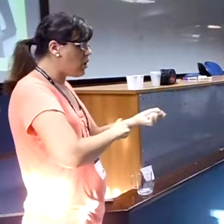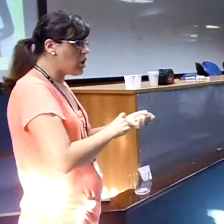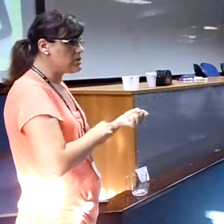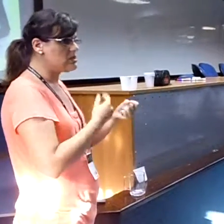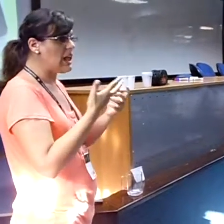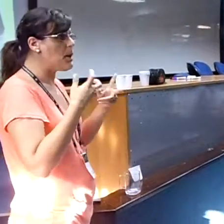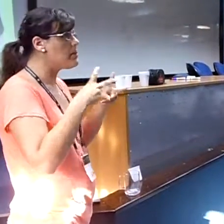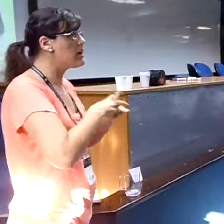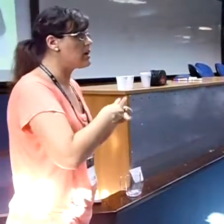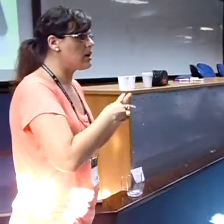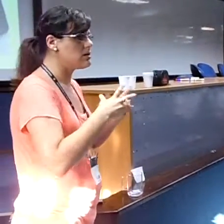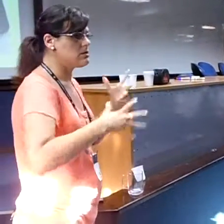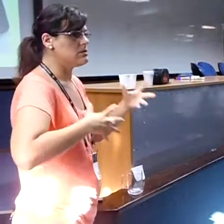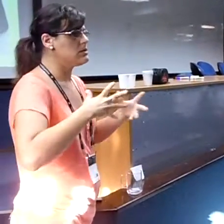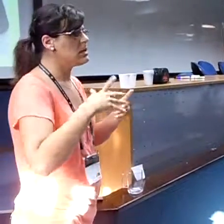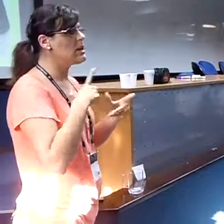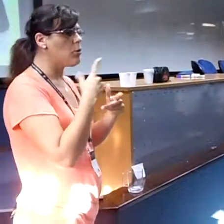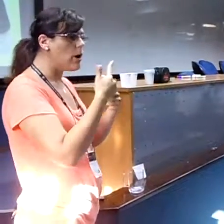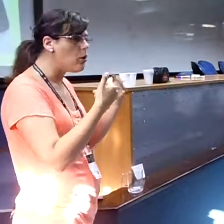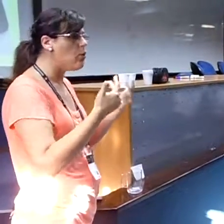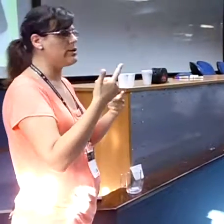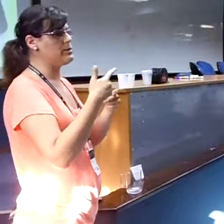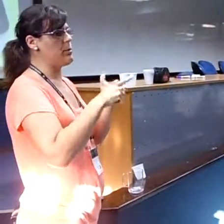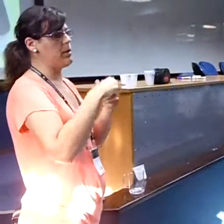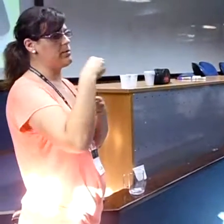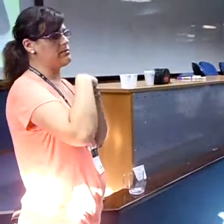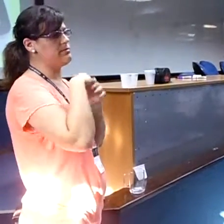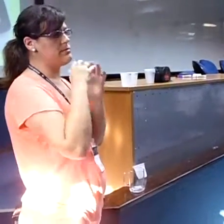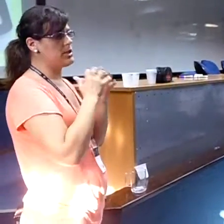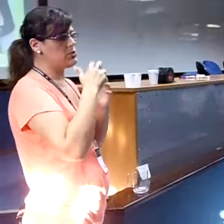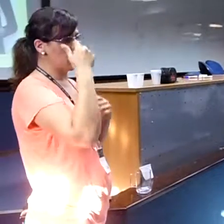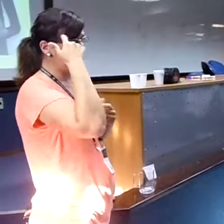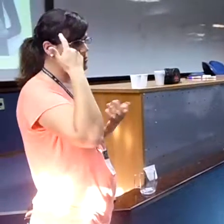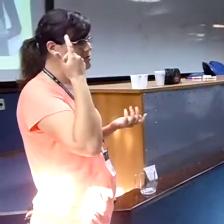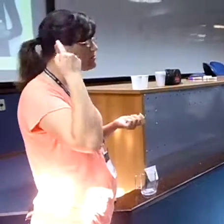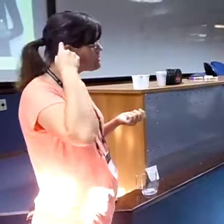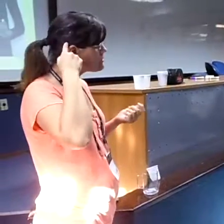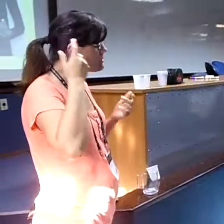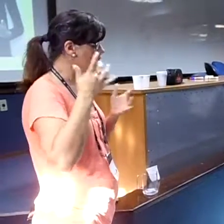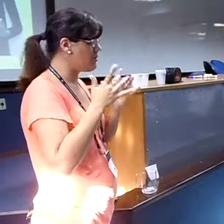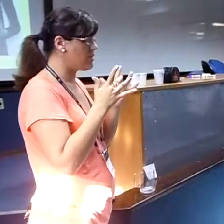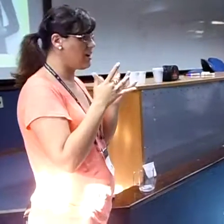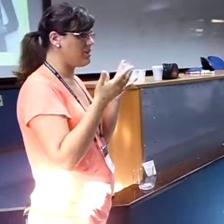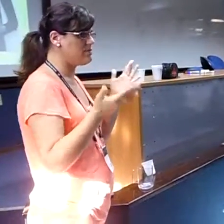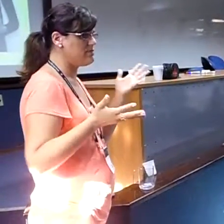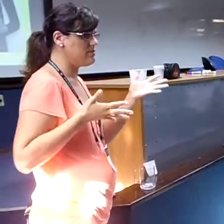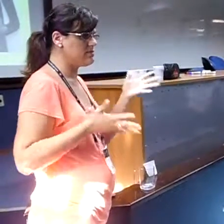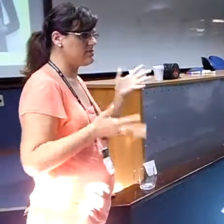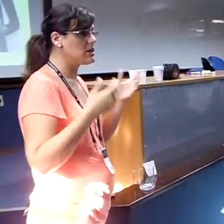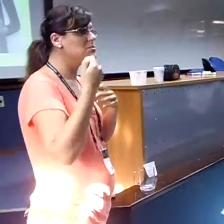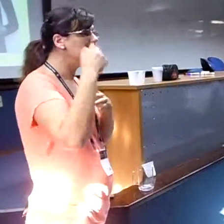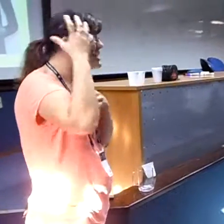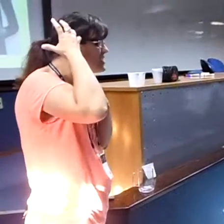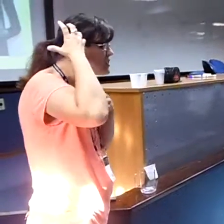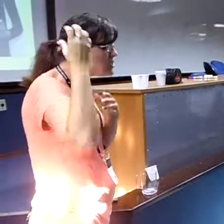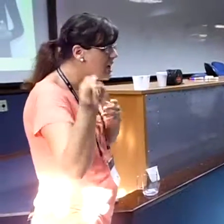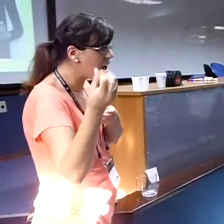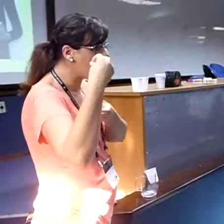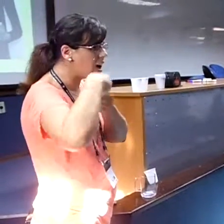gente que implantou e depois ficou super, mudou muito, né? É muito próximo ao